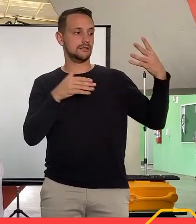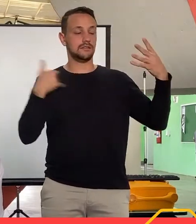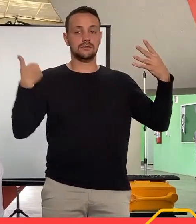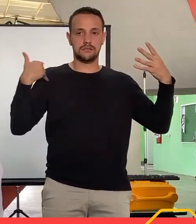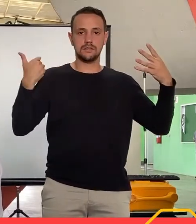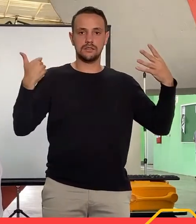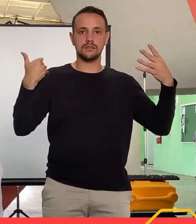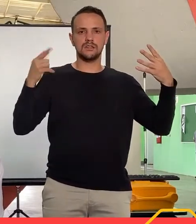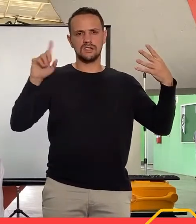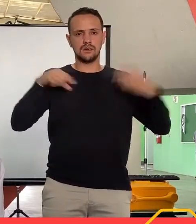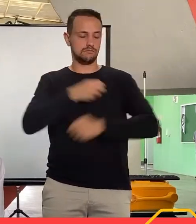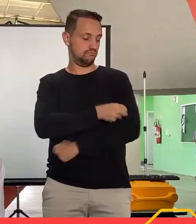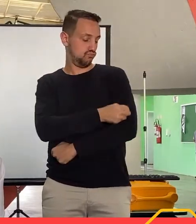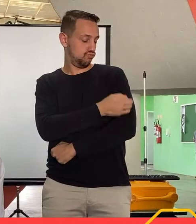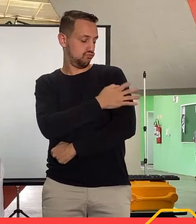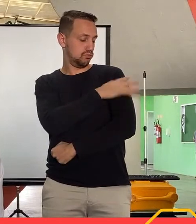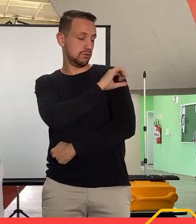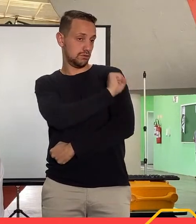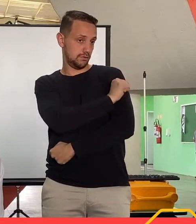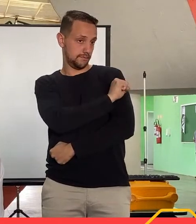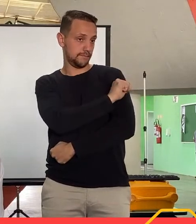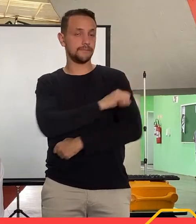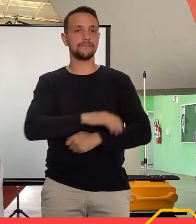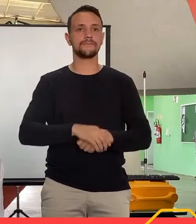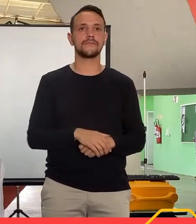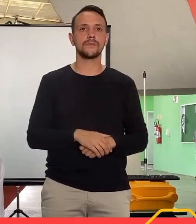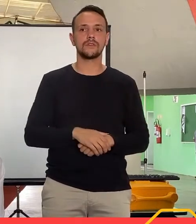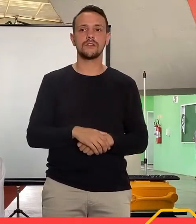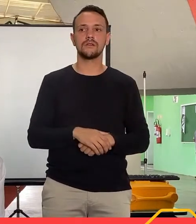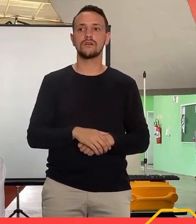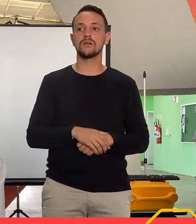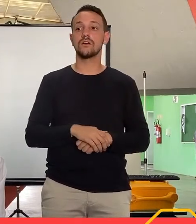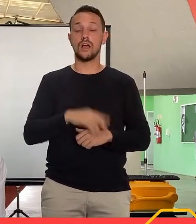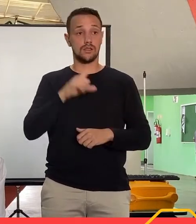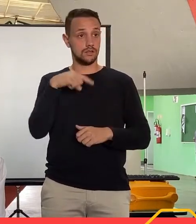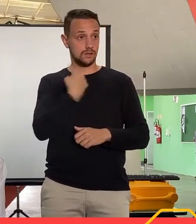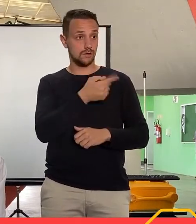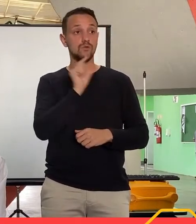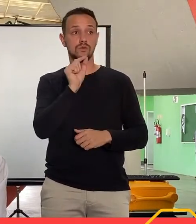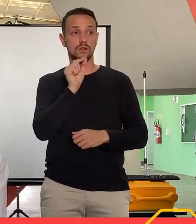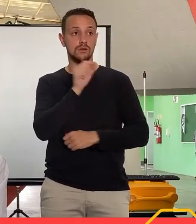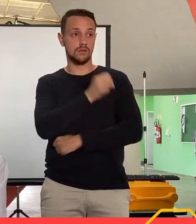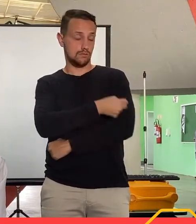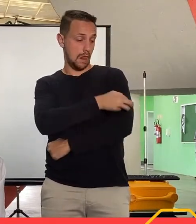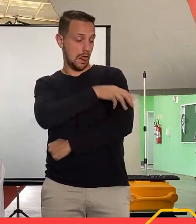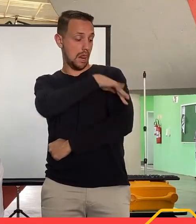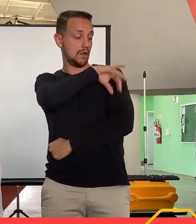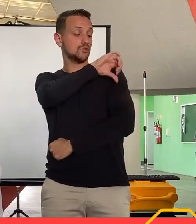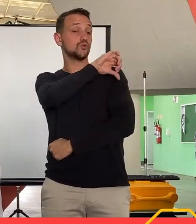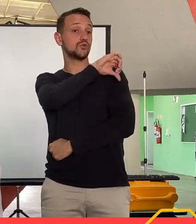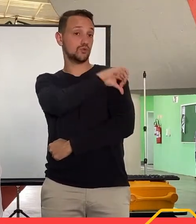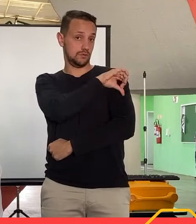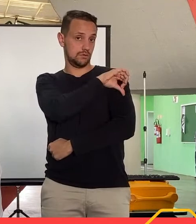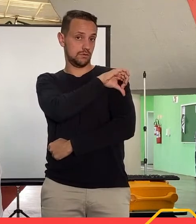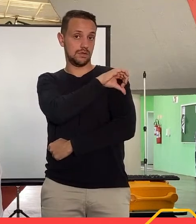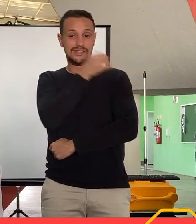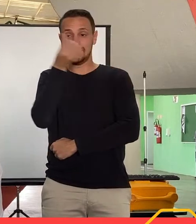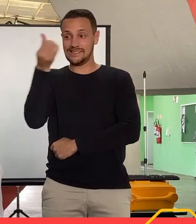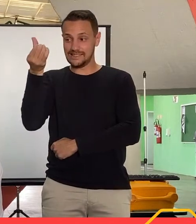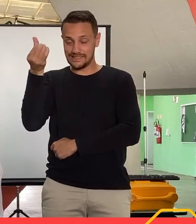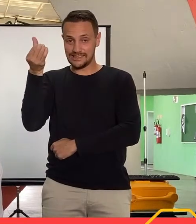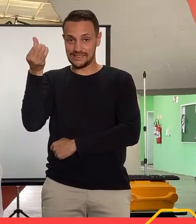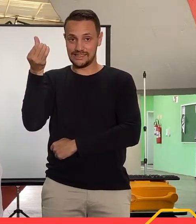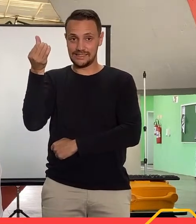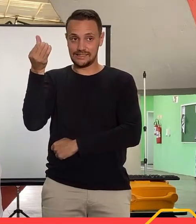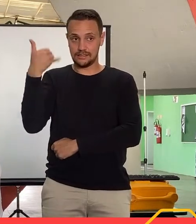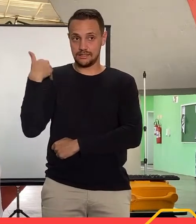era o fundamental de 8 anos. Aí nós passamos o fundamental para 9 anos, dos 6 aos